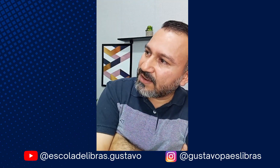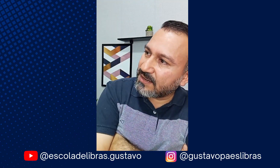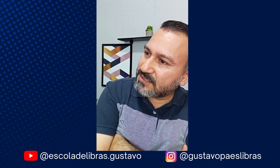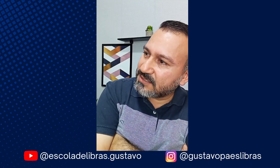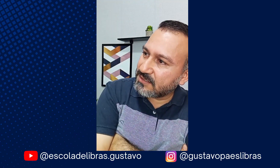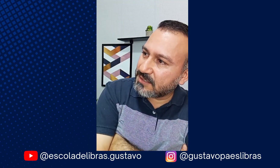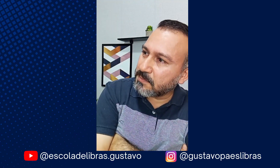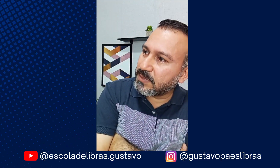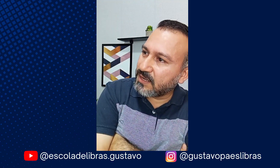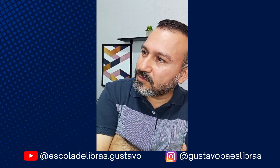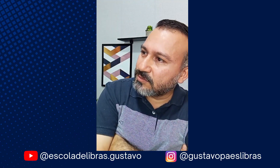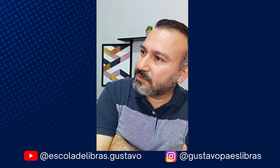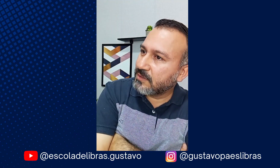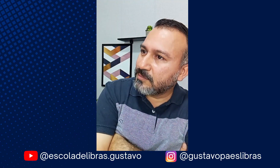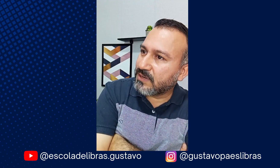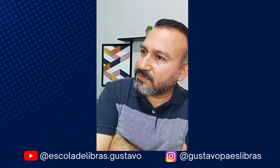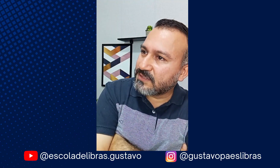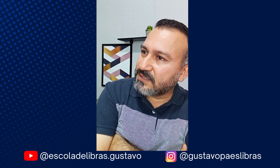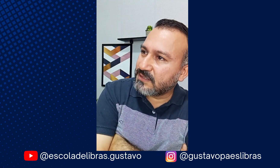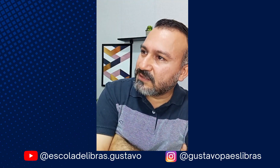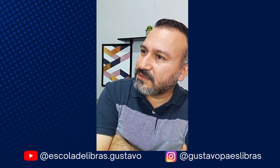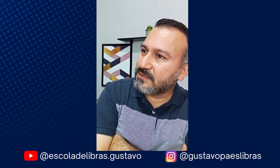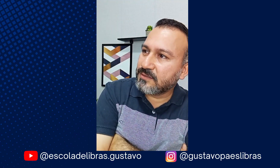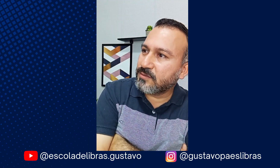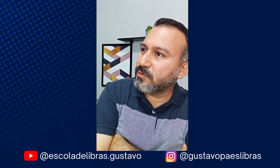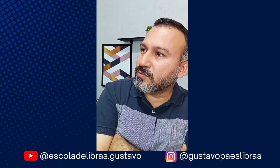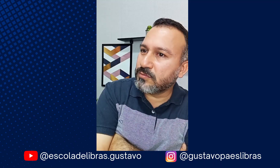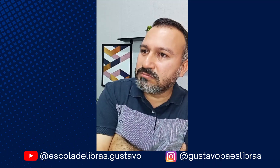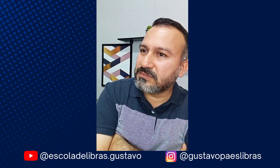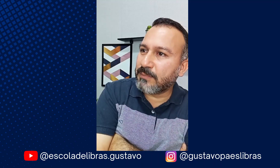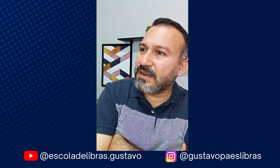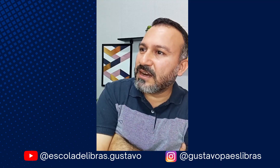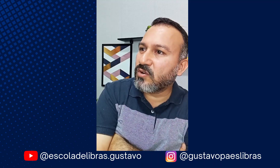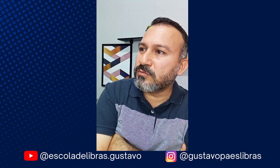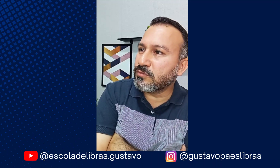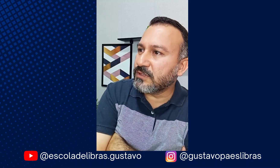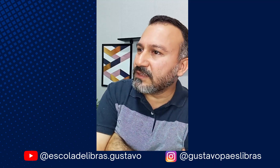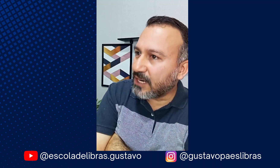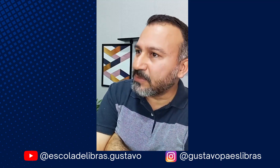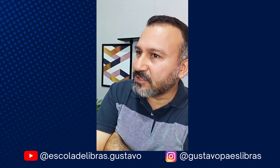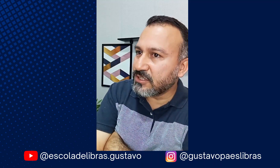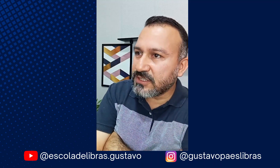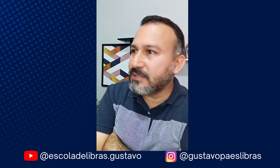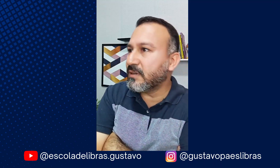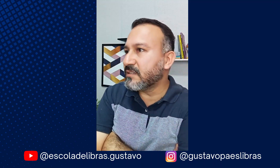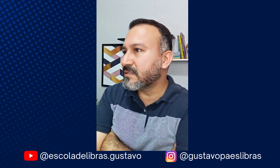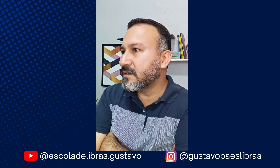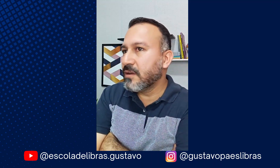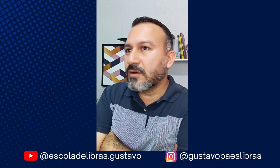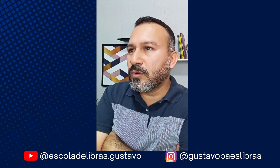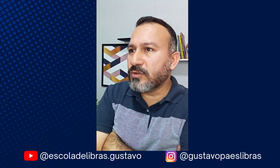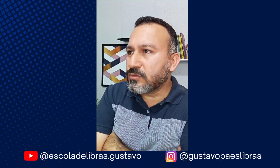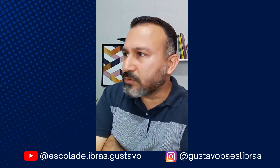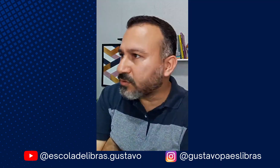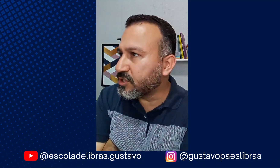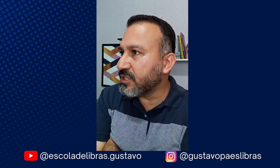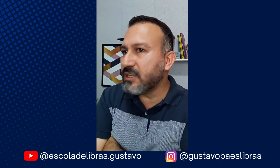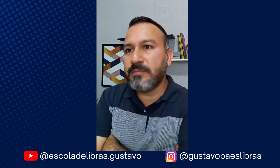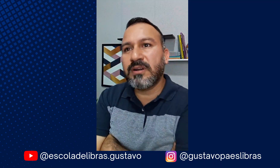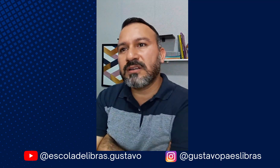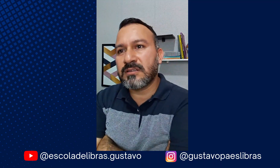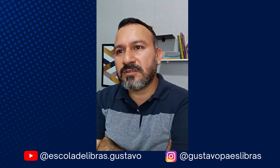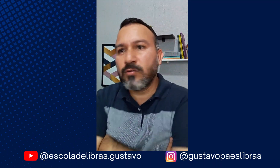uma vaga de emprego para você ou trabalhar como intérprete de Libras, ou instrutor